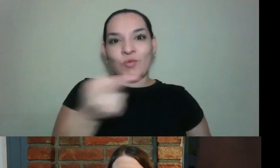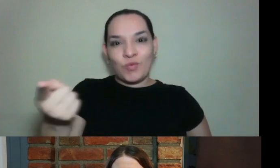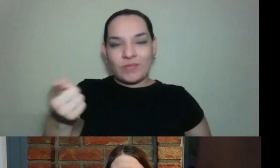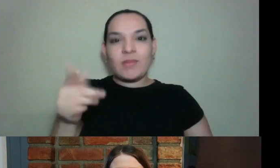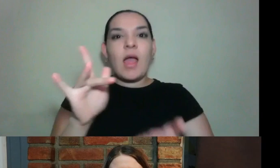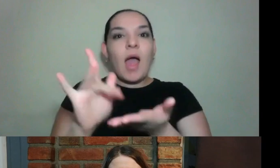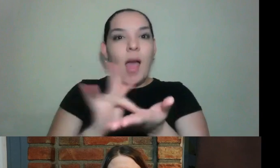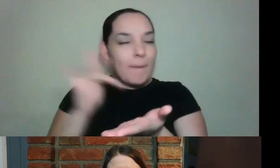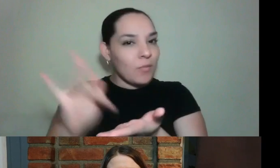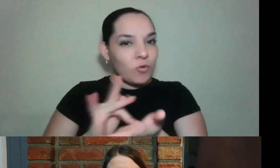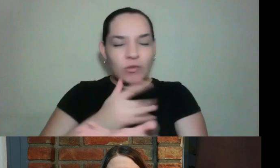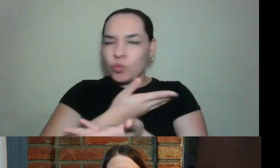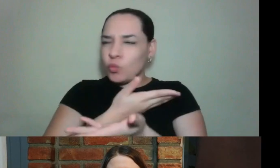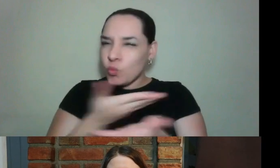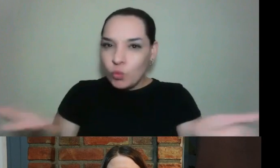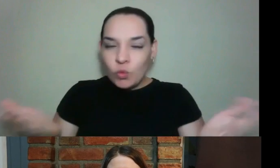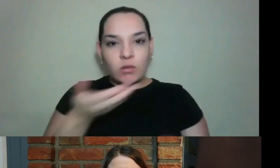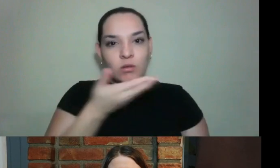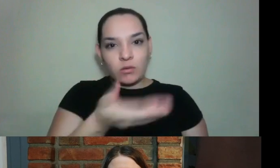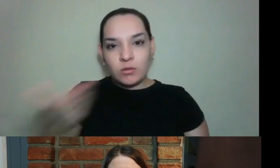aprovechen de cada cosa que les pasa